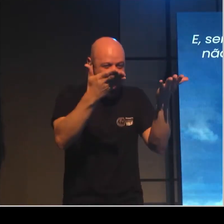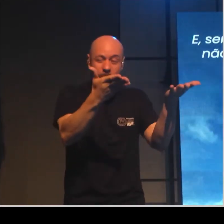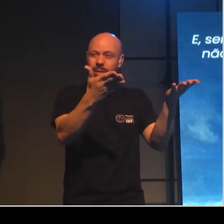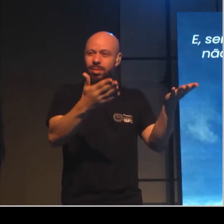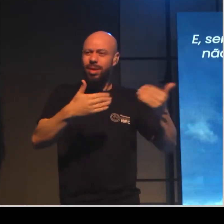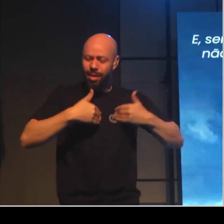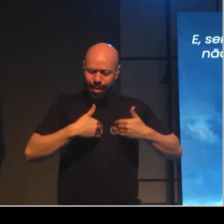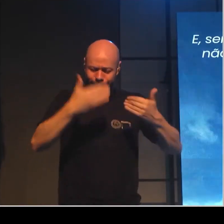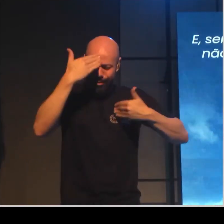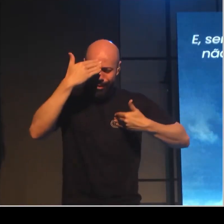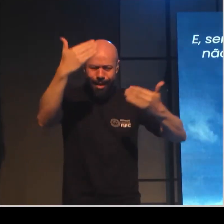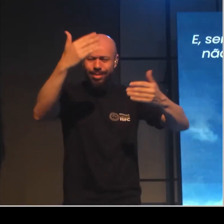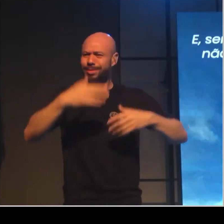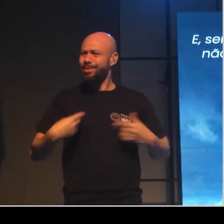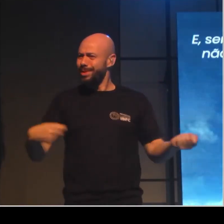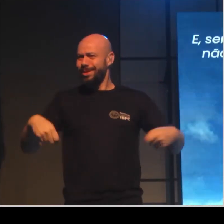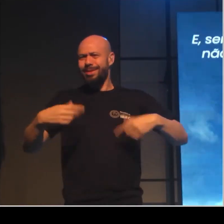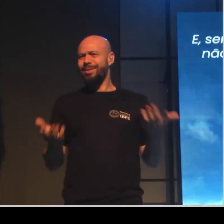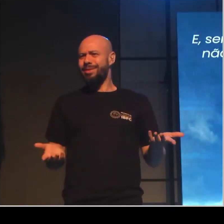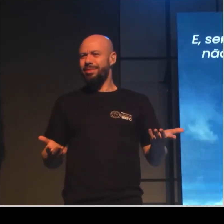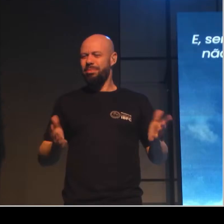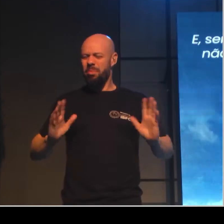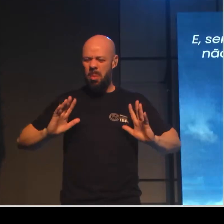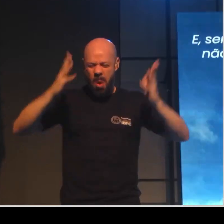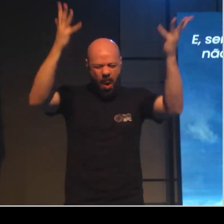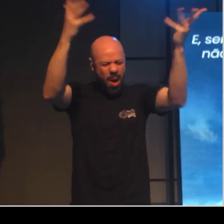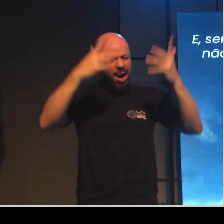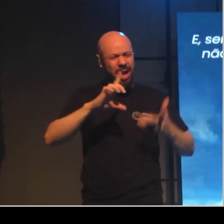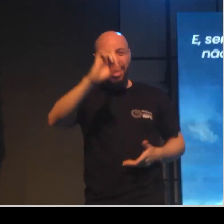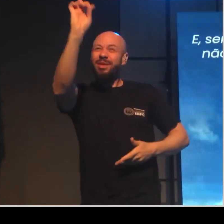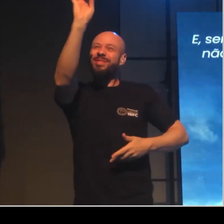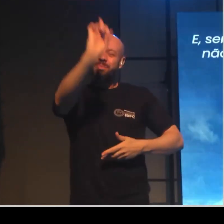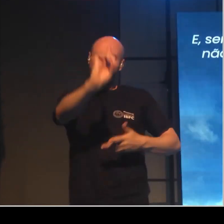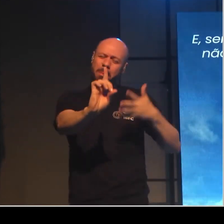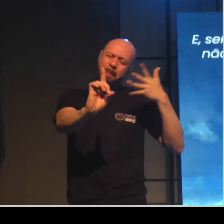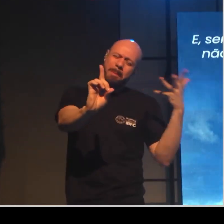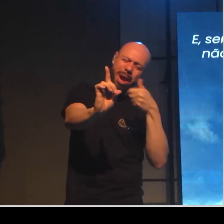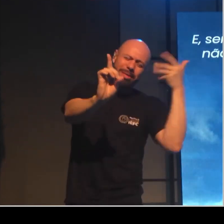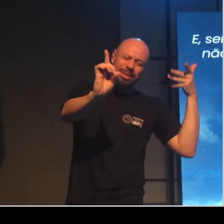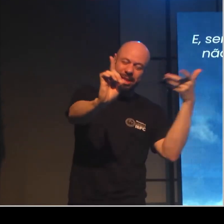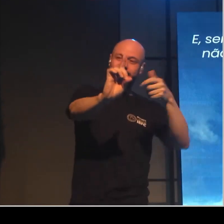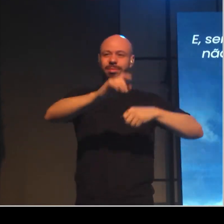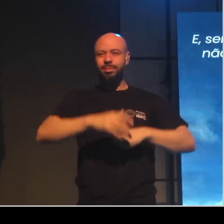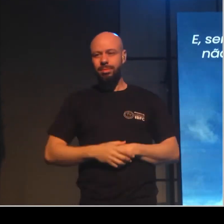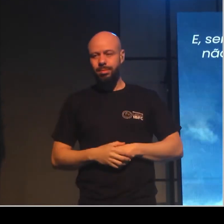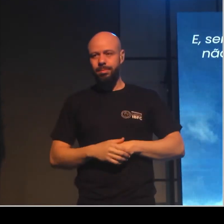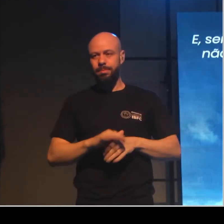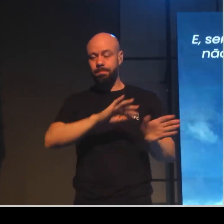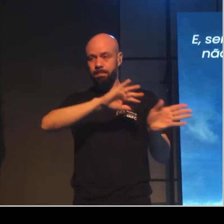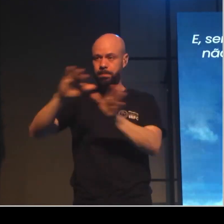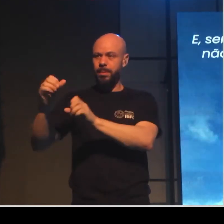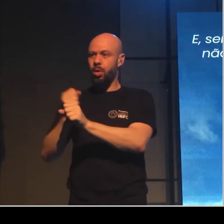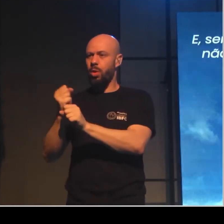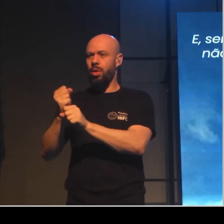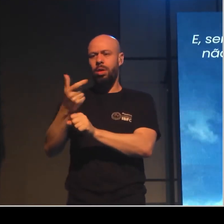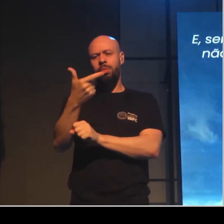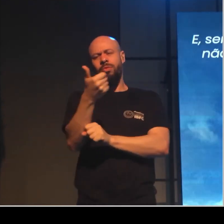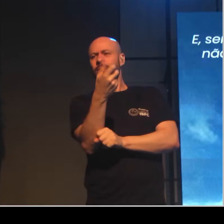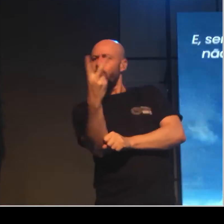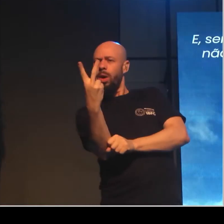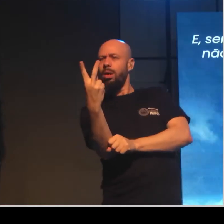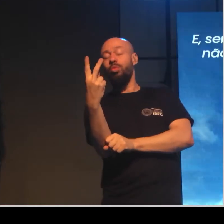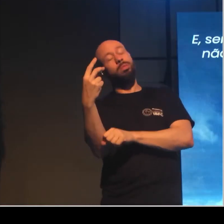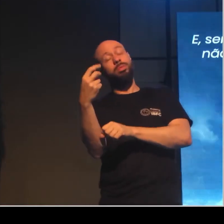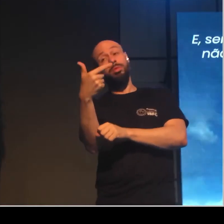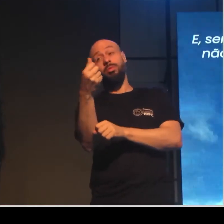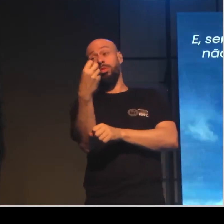gratidão. Celebrar um Deus presente. Como eu disse, tivemos um ano de 2024 difícil, complicado,